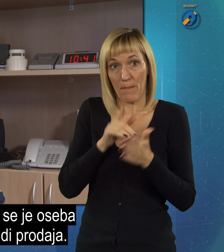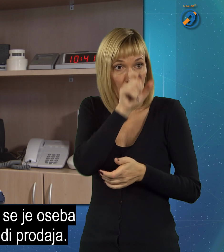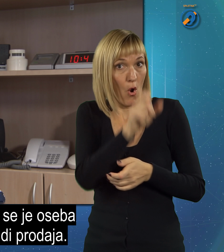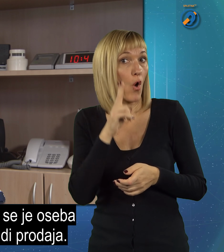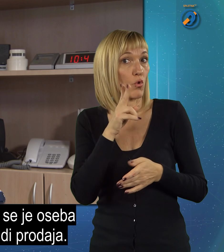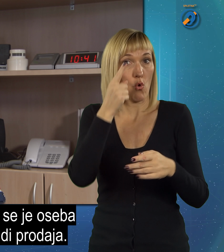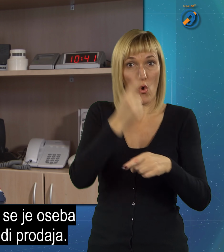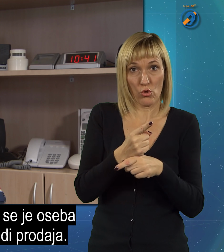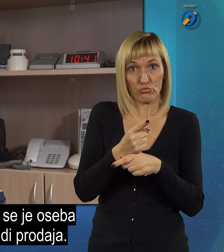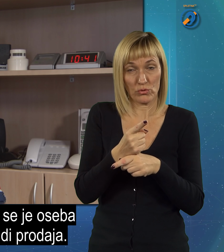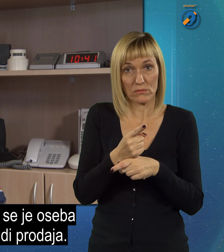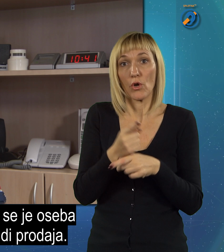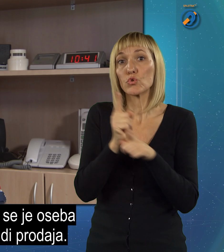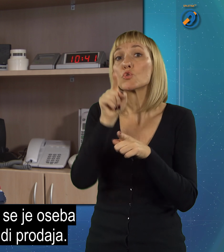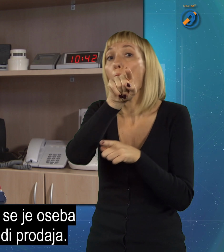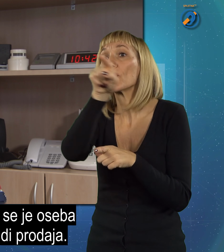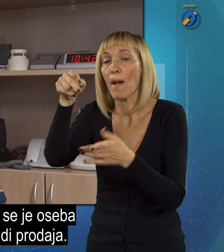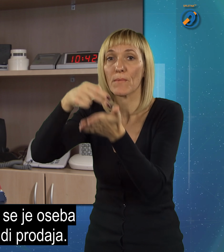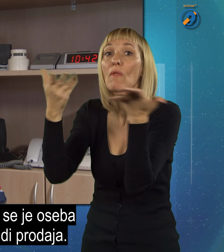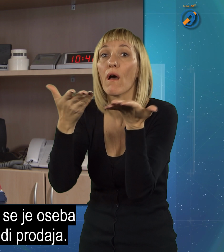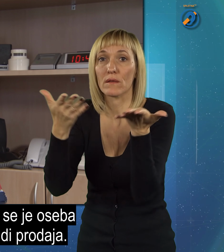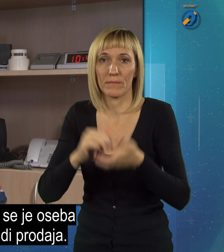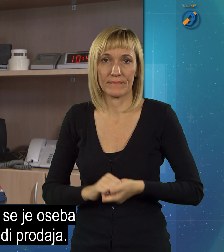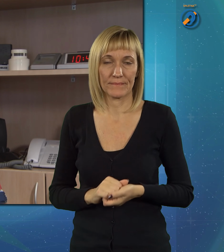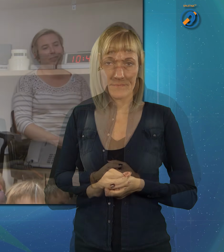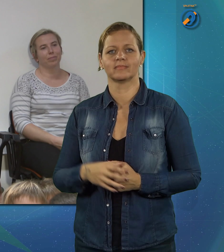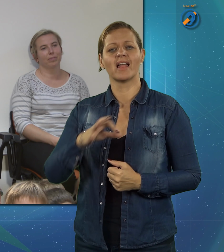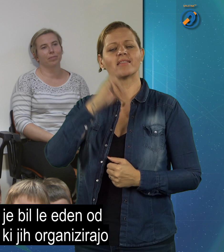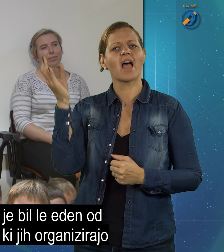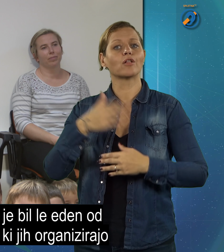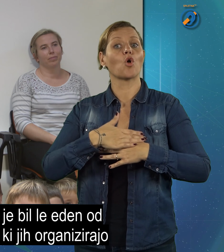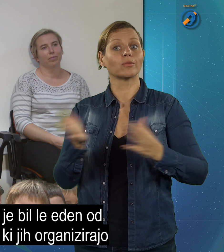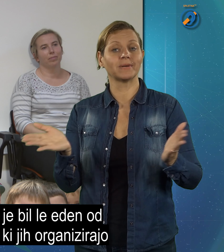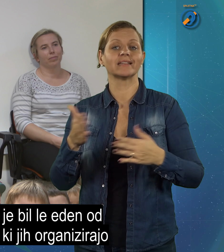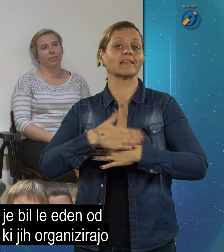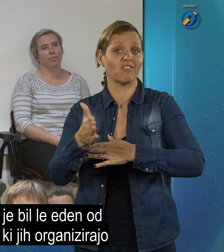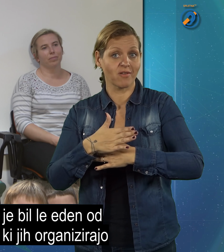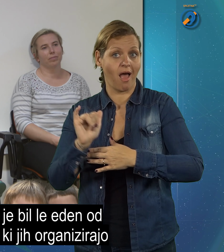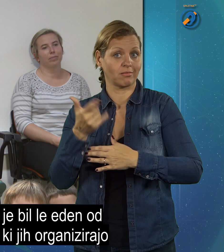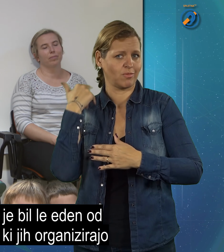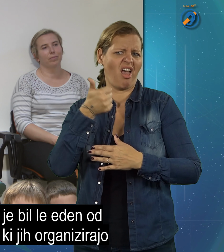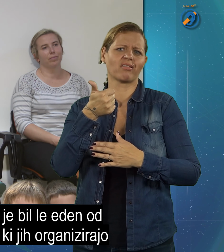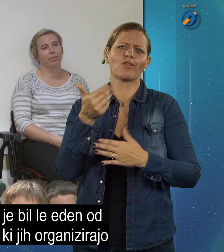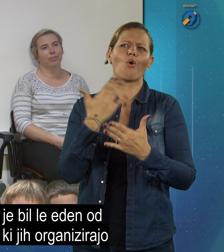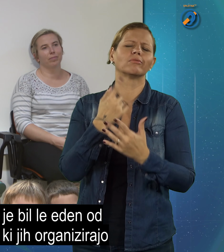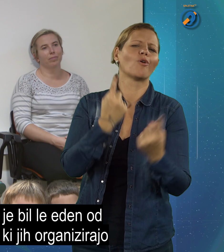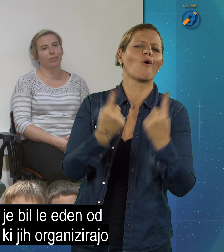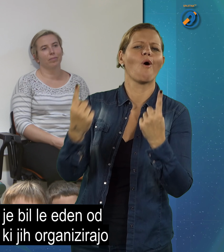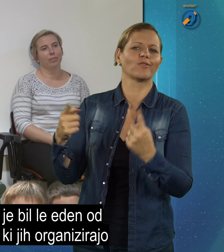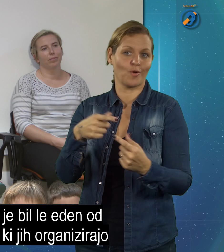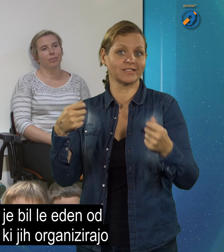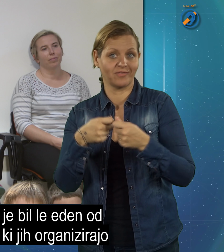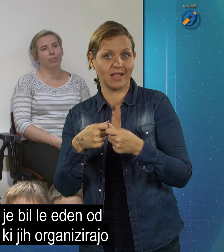pripomoček, za katerega se oseba odločila, tudi prodaja. Dan odprtih vrat je bil le eden od